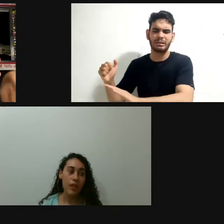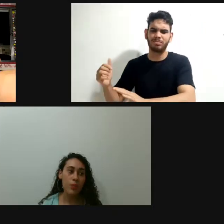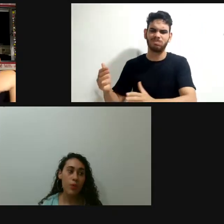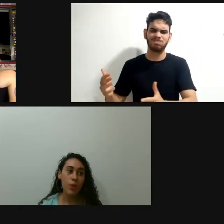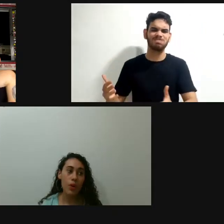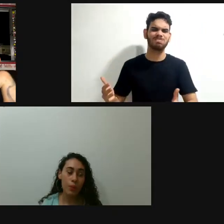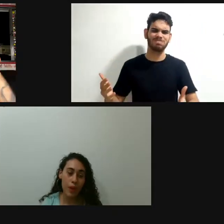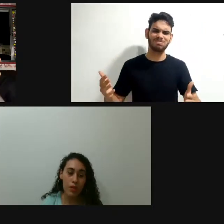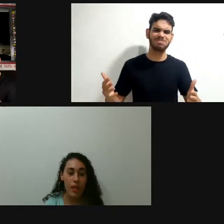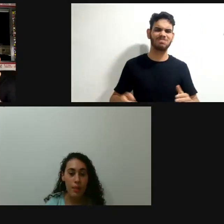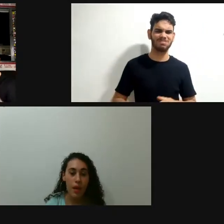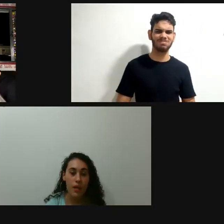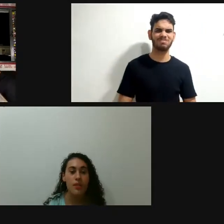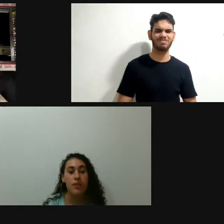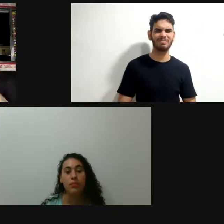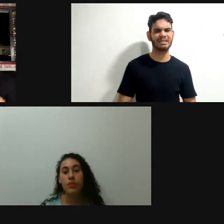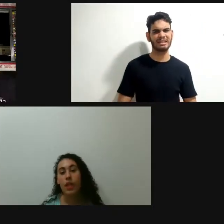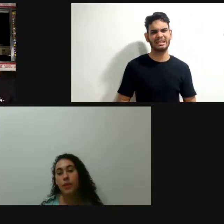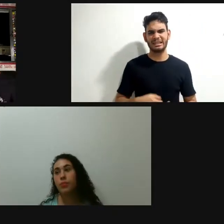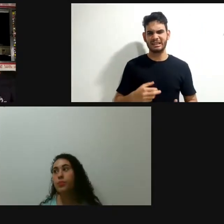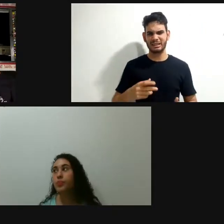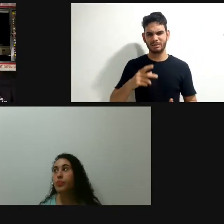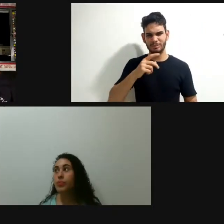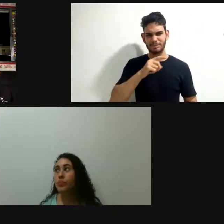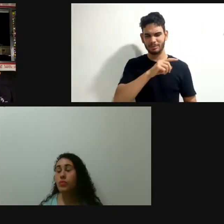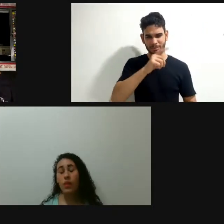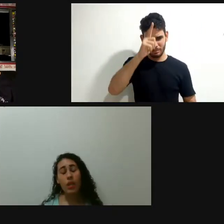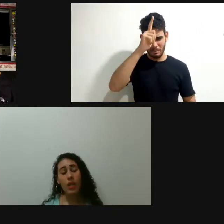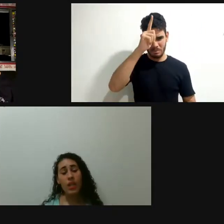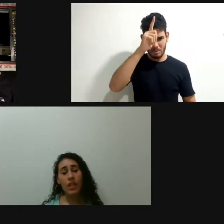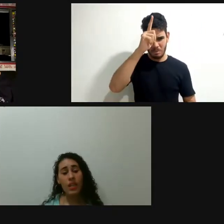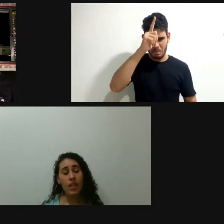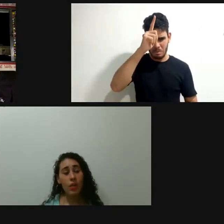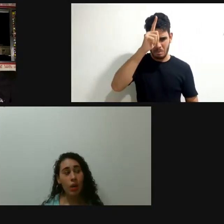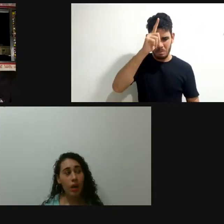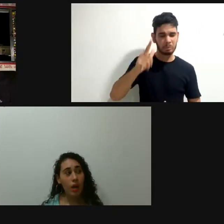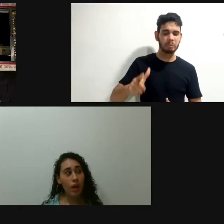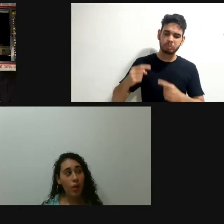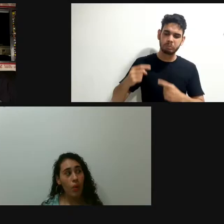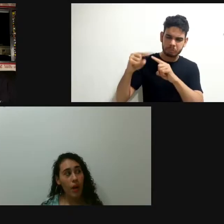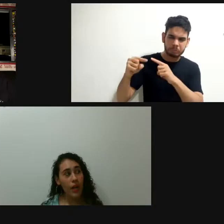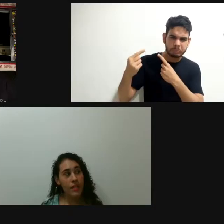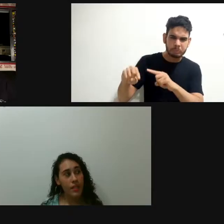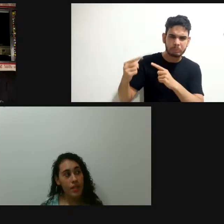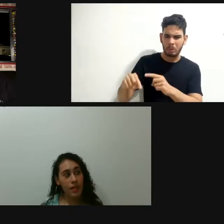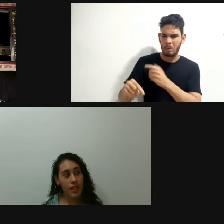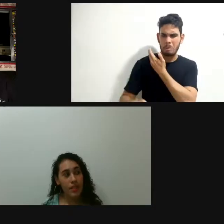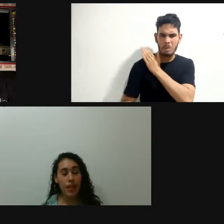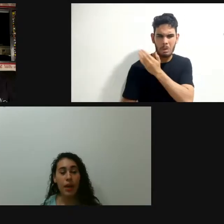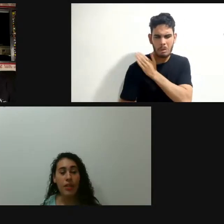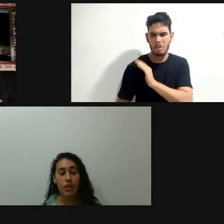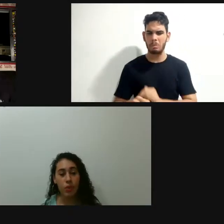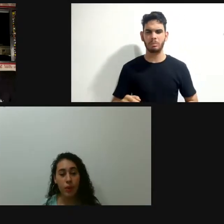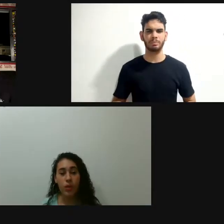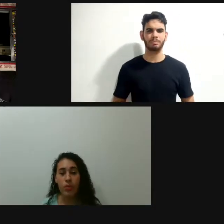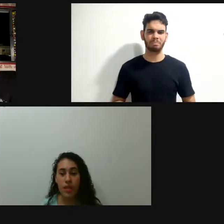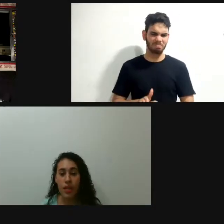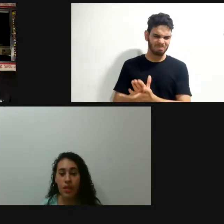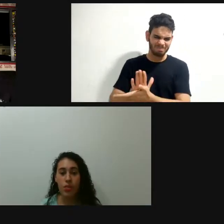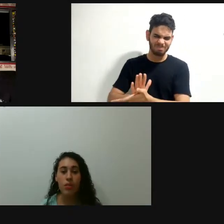no caso, pelos alemães, né? E essa temática